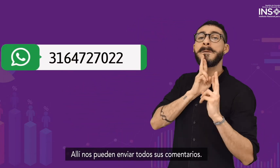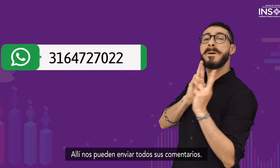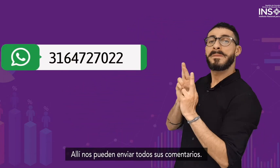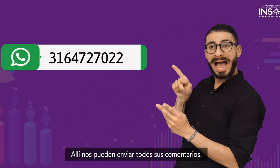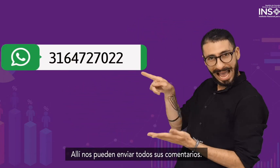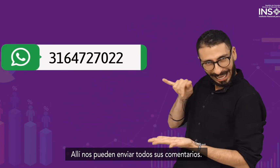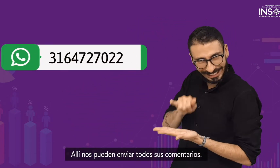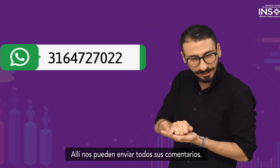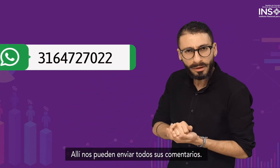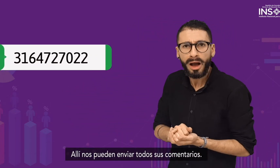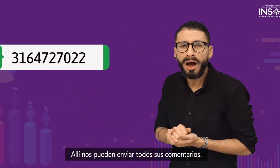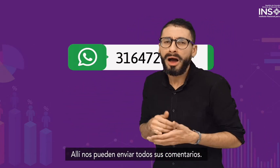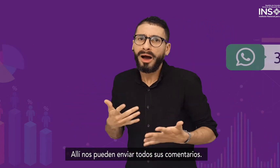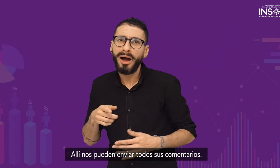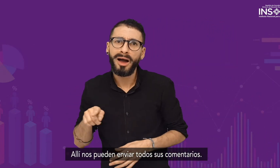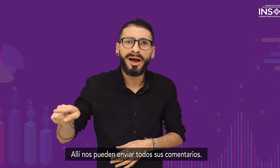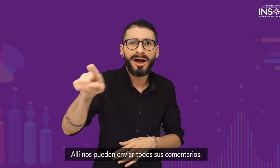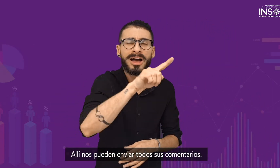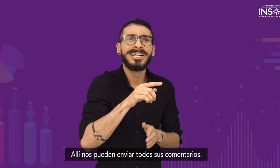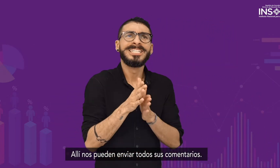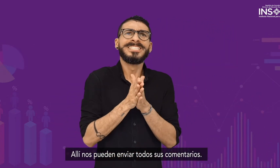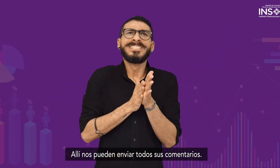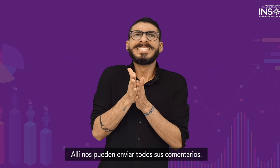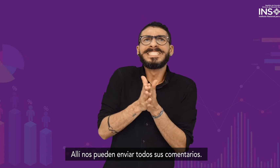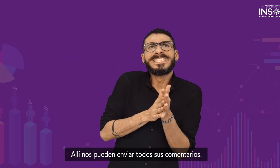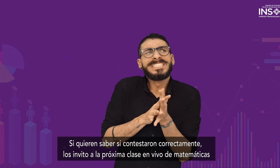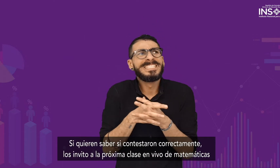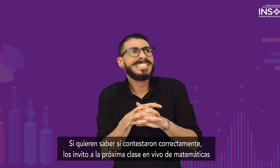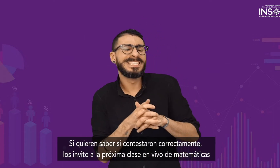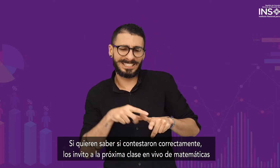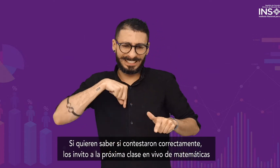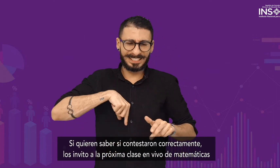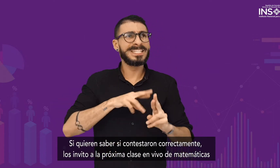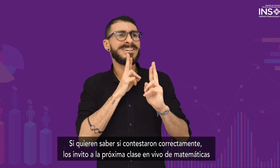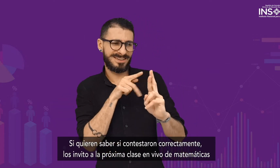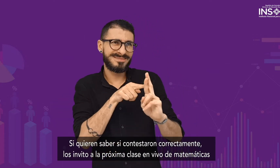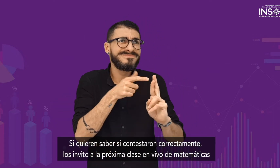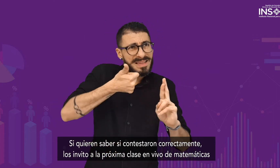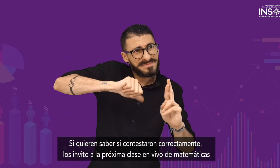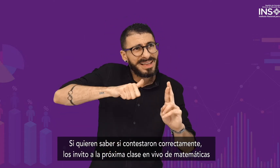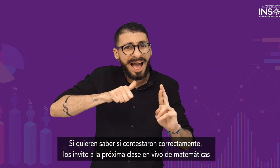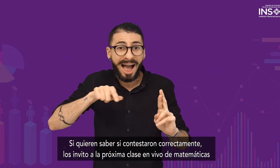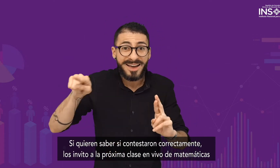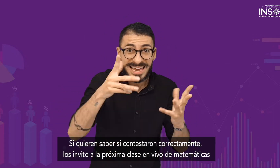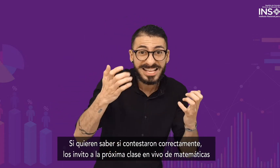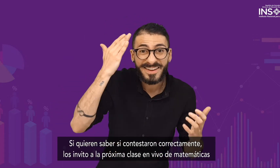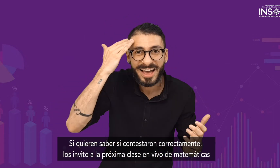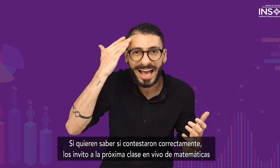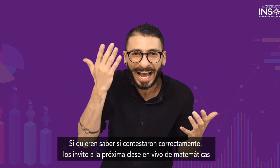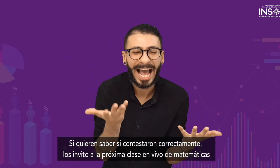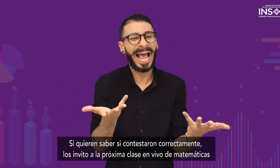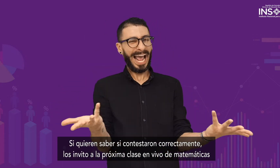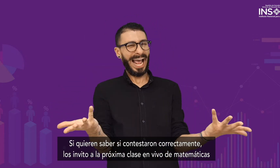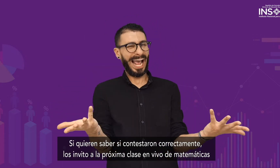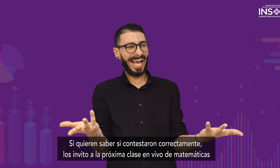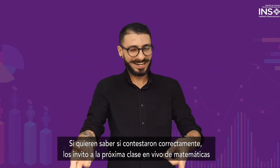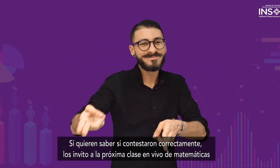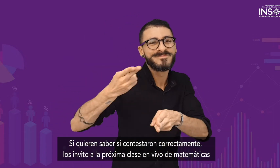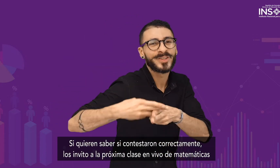Allí nos pueden enviar todos sus comentarios. Si quieren saber si contestaron correctamente, los invito a la